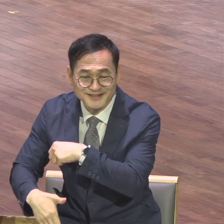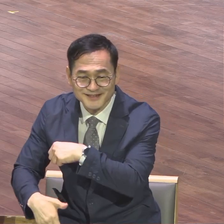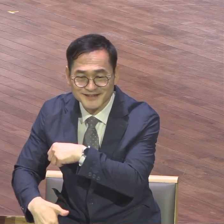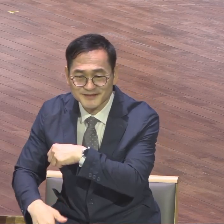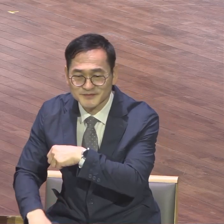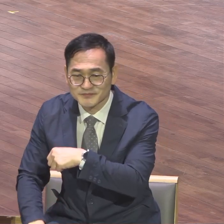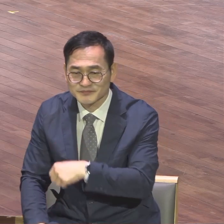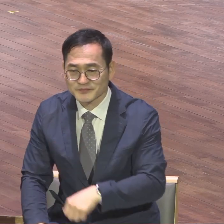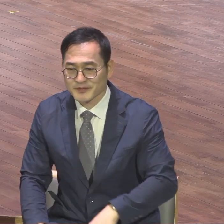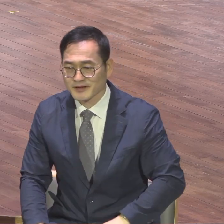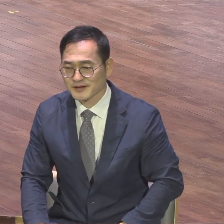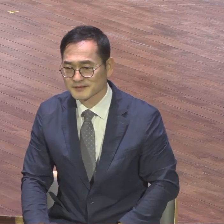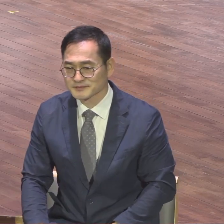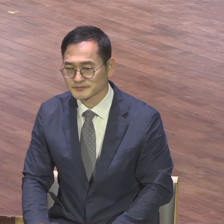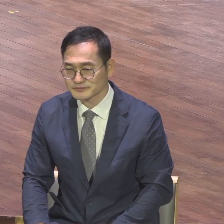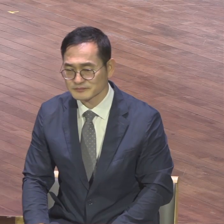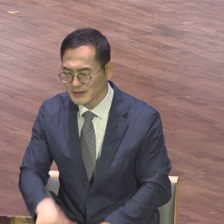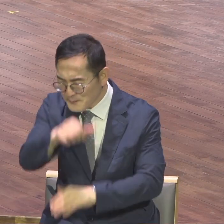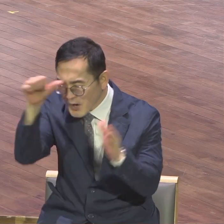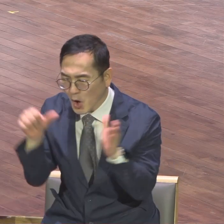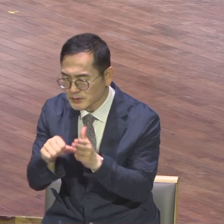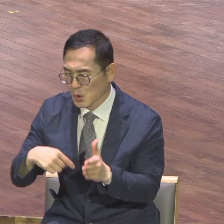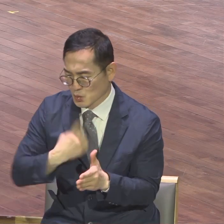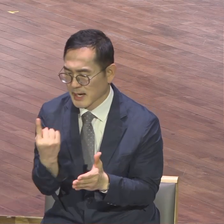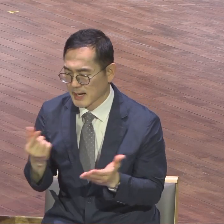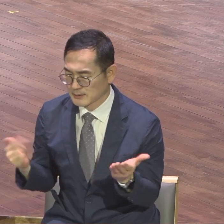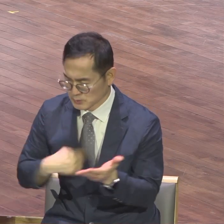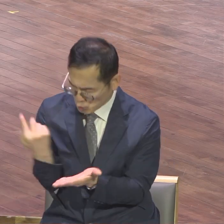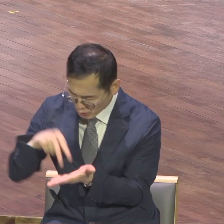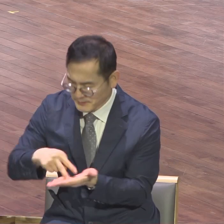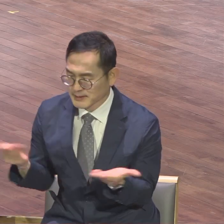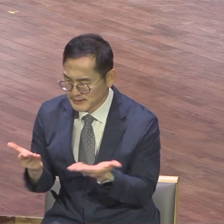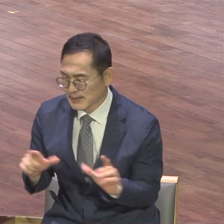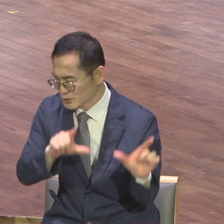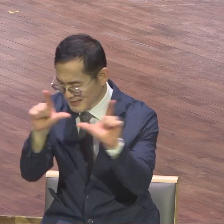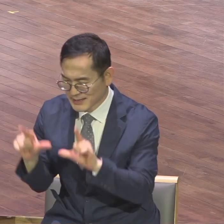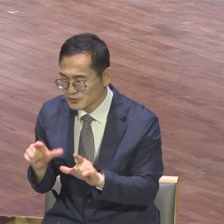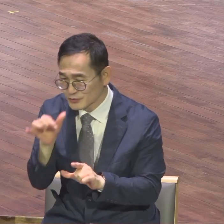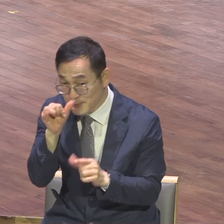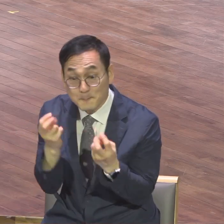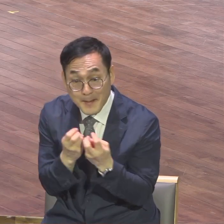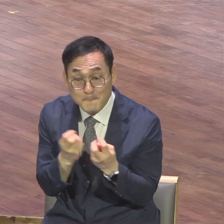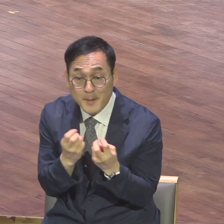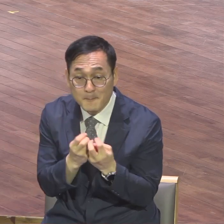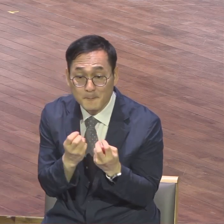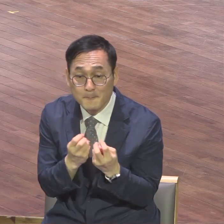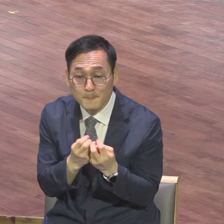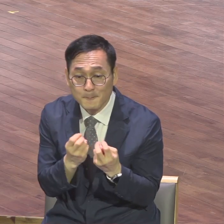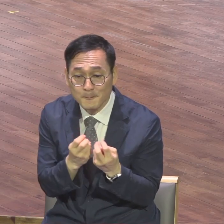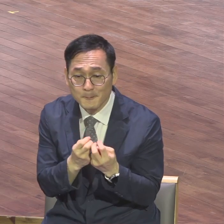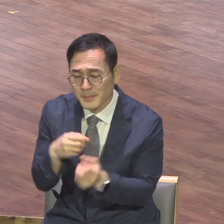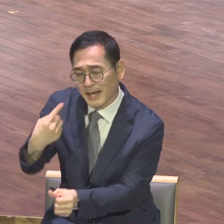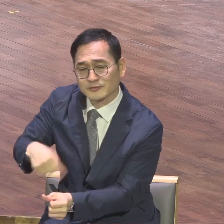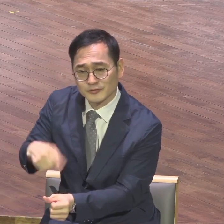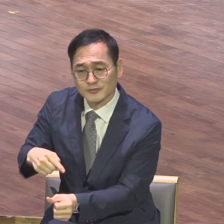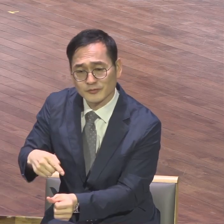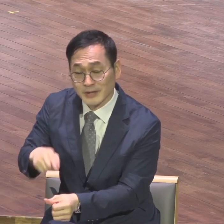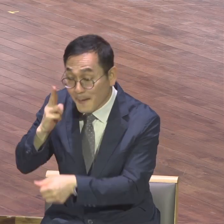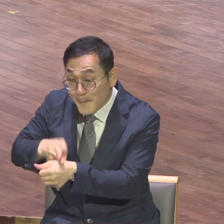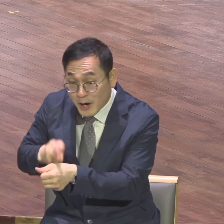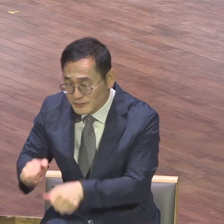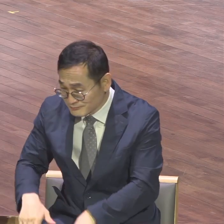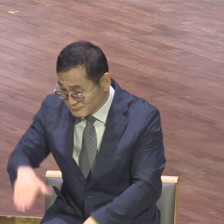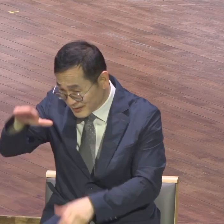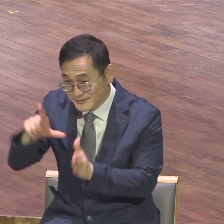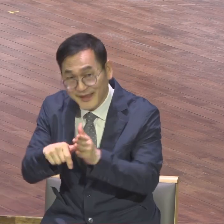그래서 평생 살아갈 수 있는 직업 훈련을 시켰는데, 그 중에 바울이 천막 만드는 기술을 전수받은